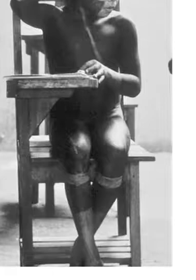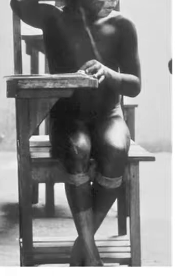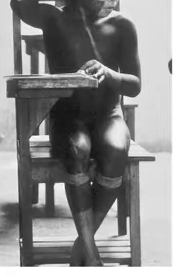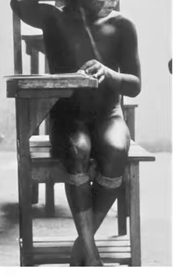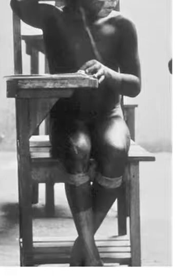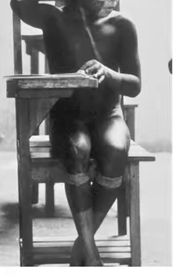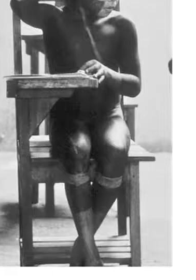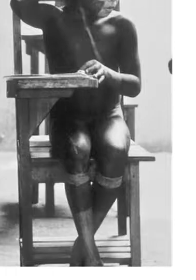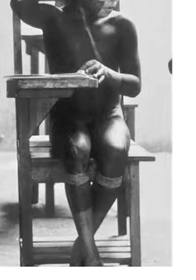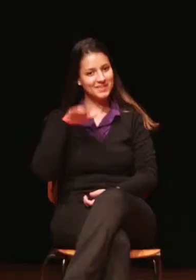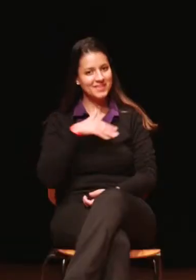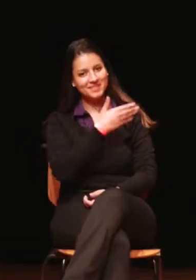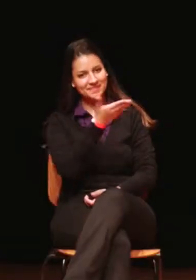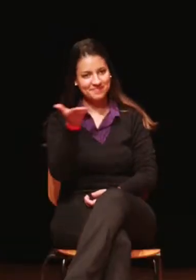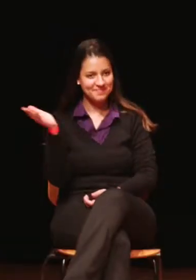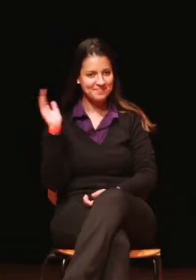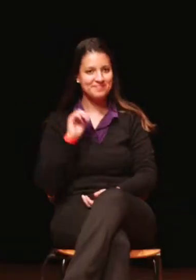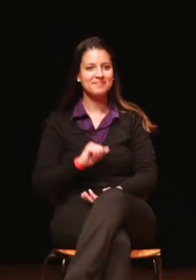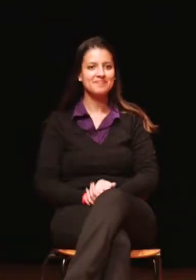Boa tarde a todos.